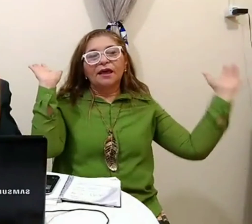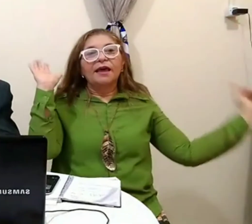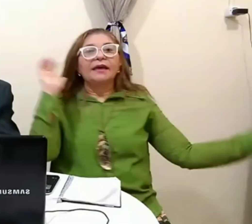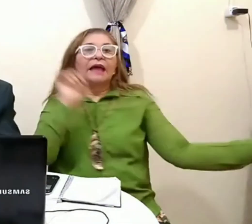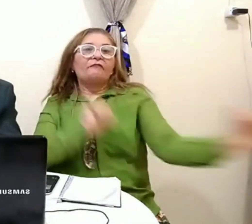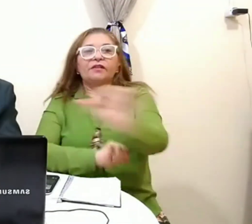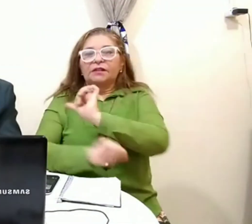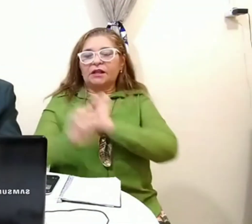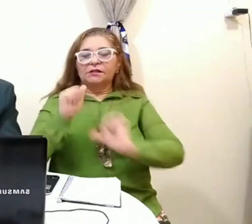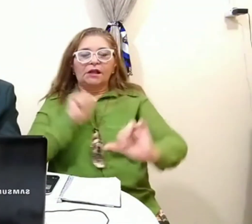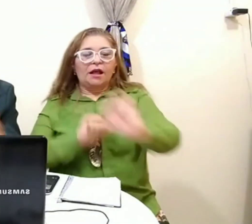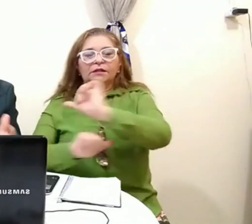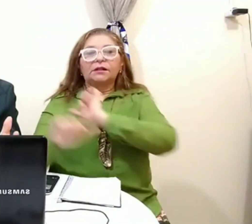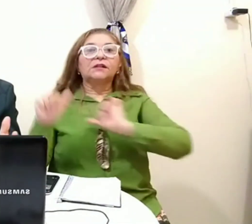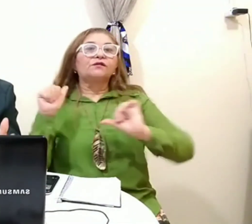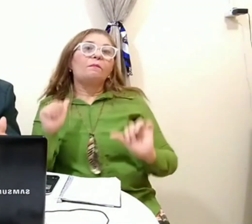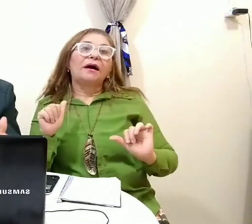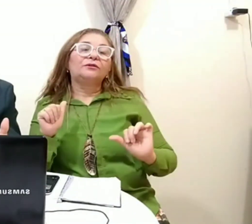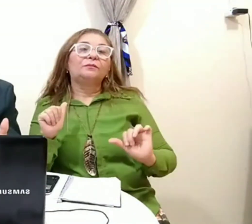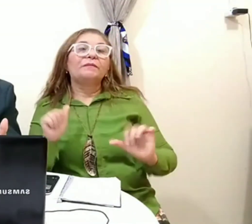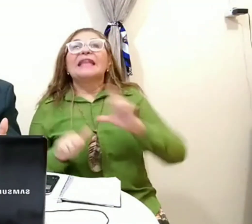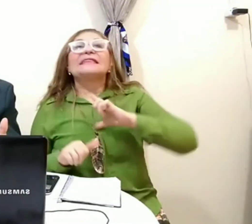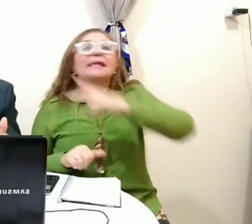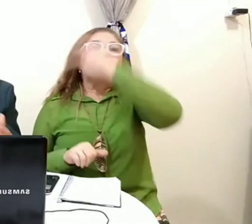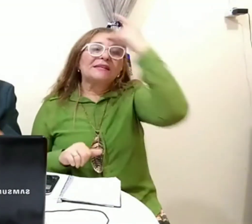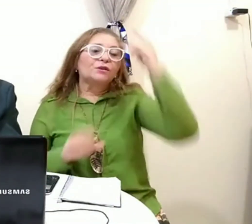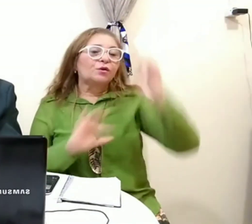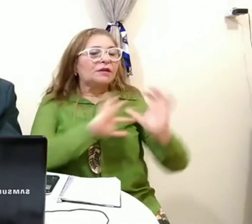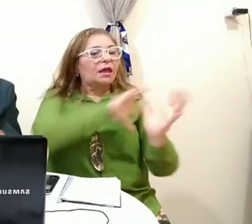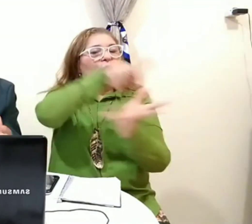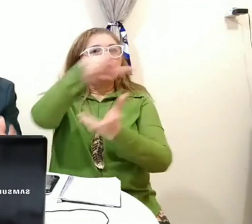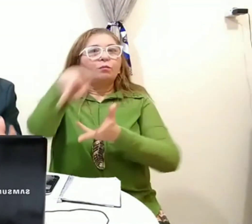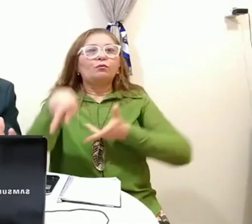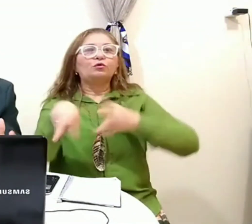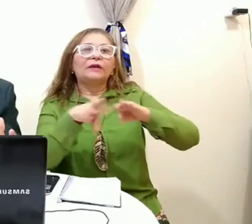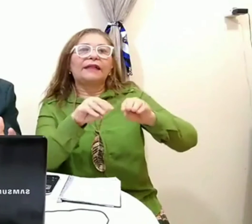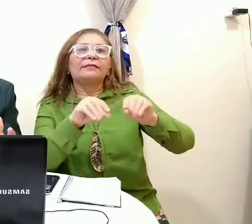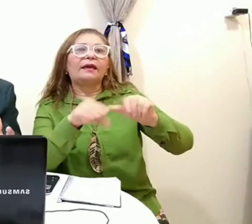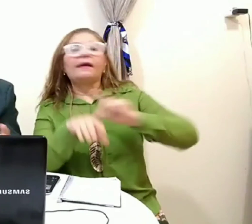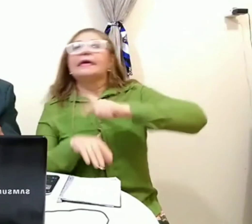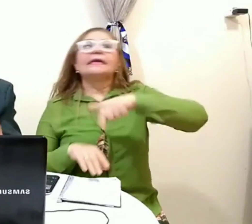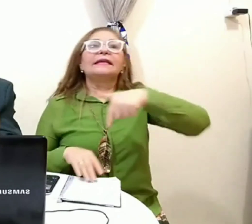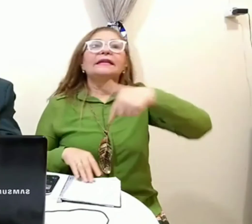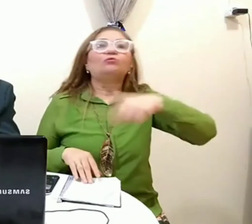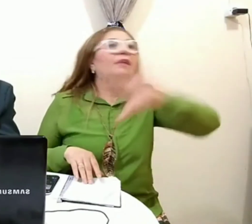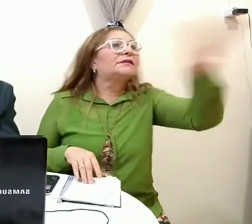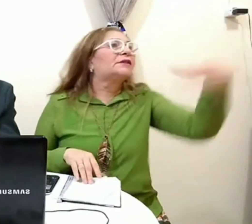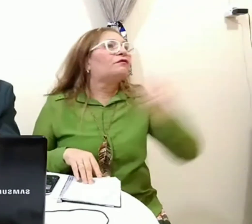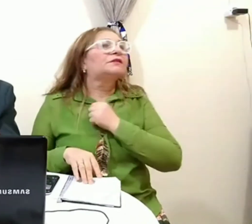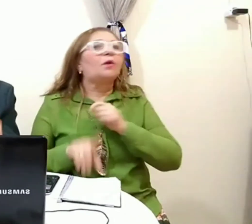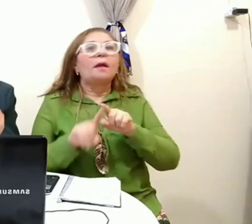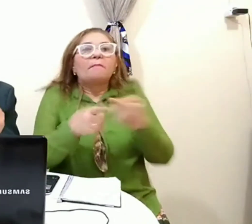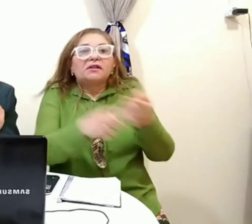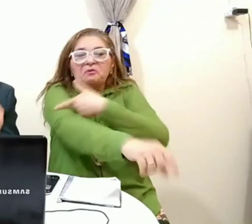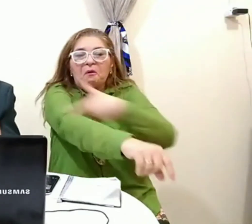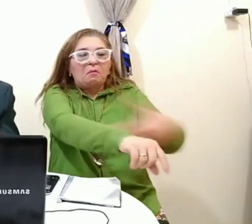salvas, que têm um comportamento muito bom e por isso acham que são salvas. Mas para ser